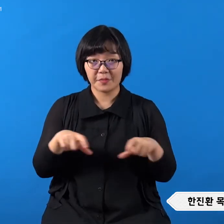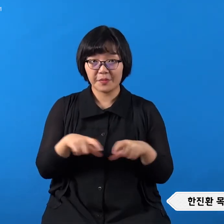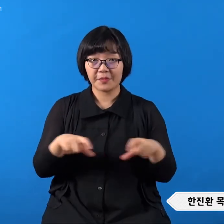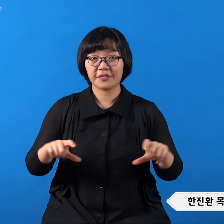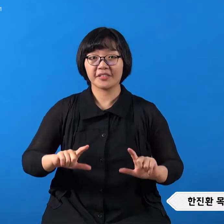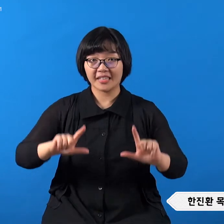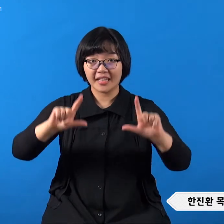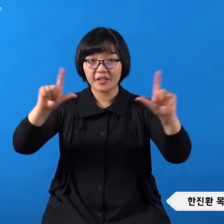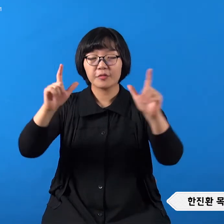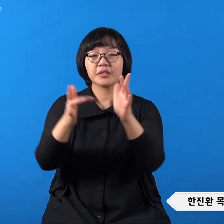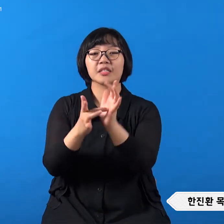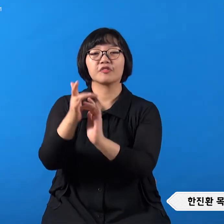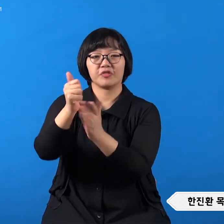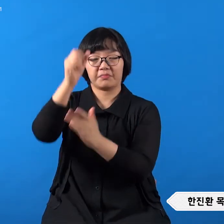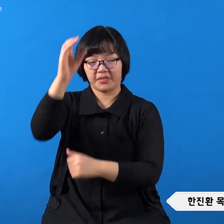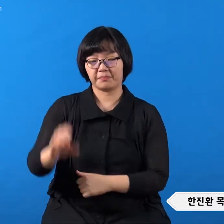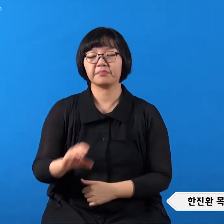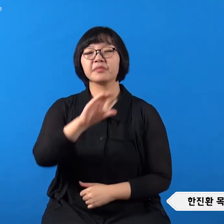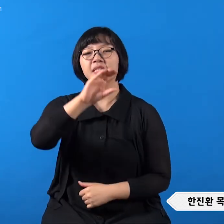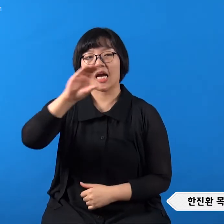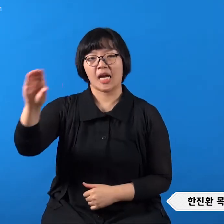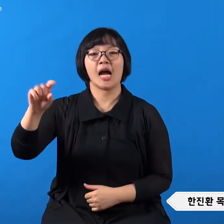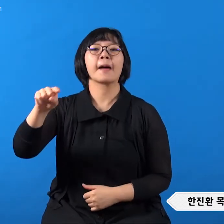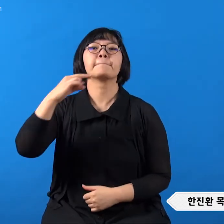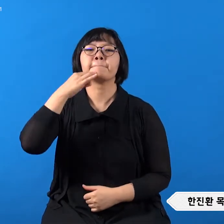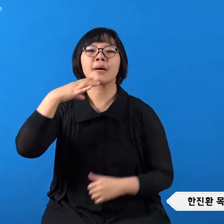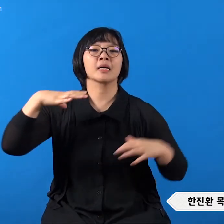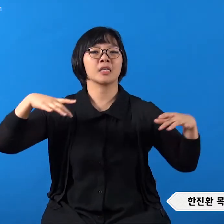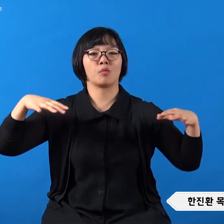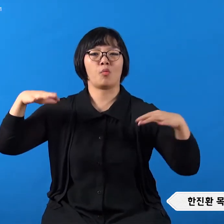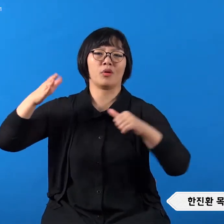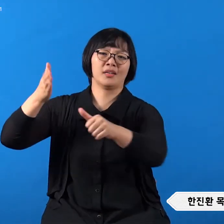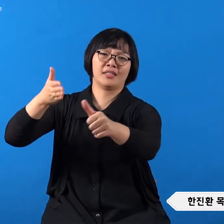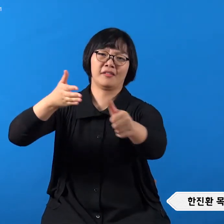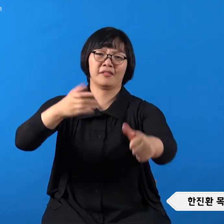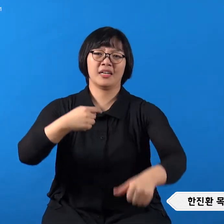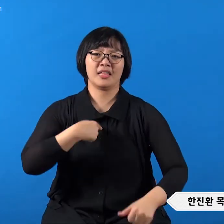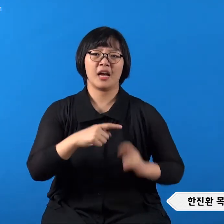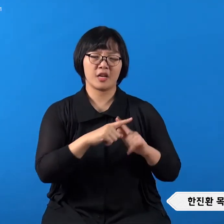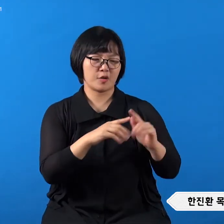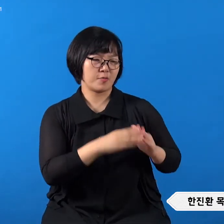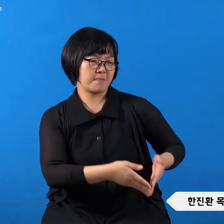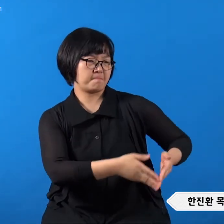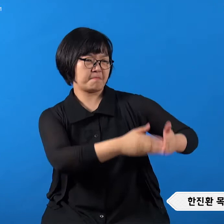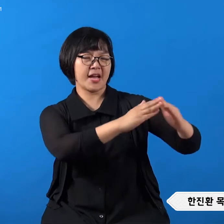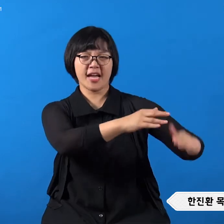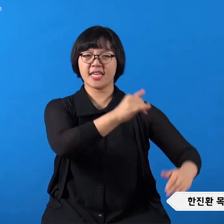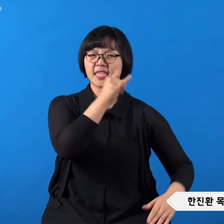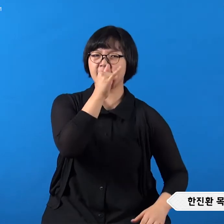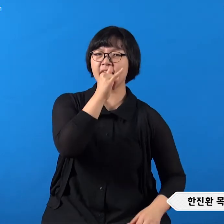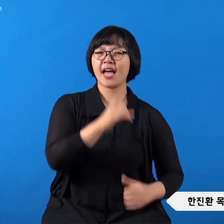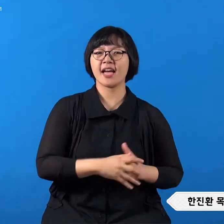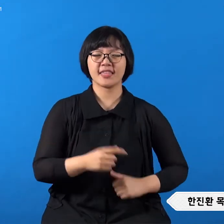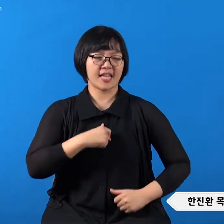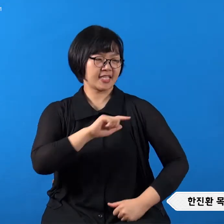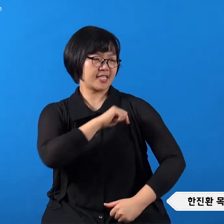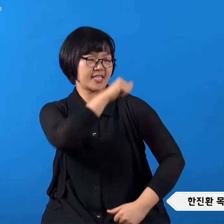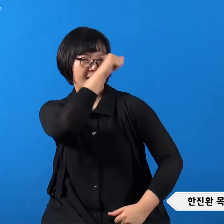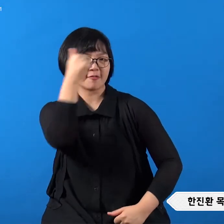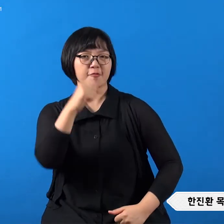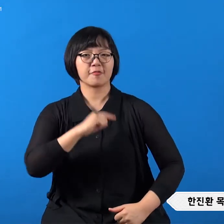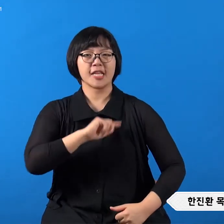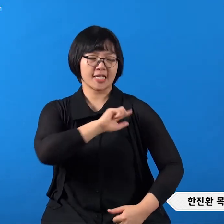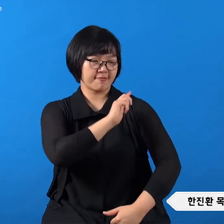평소에도 십자가만을 자랑하십시오. 내가 뭐 교회당 10개 세웠다, 내가 장로다, 이래봐도 권사다,